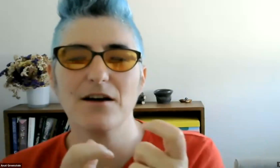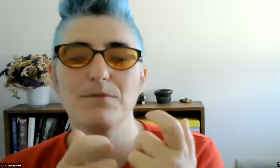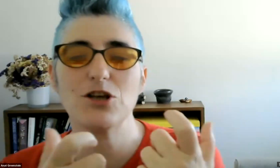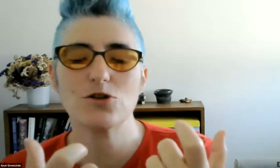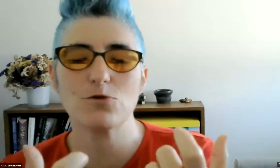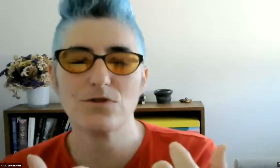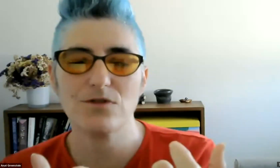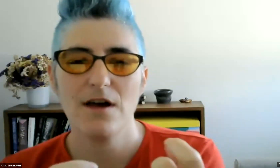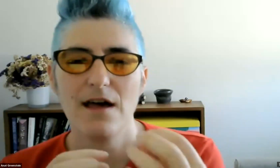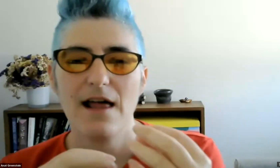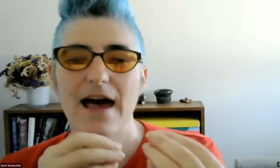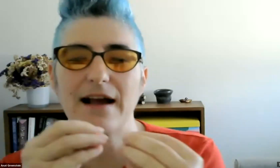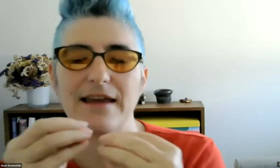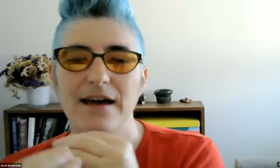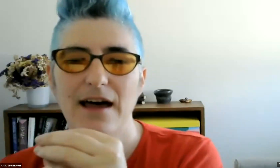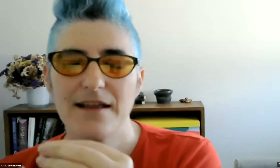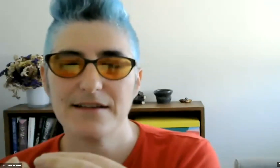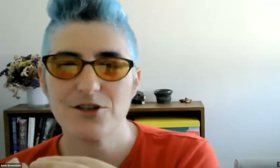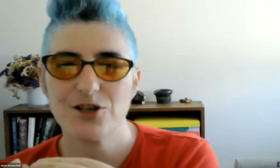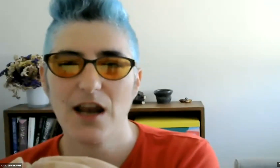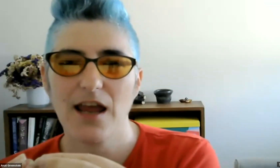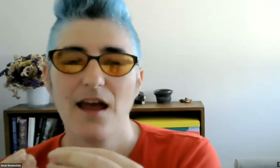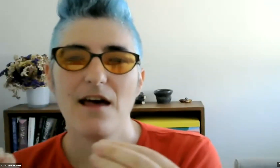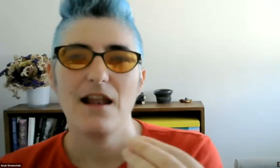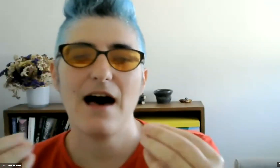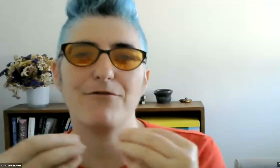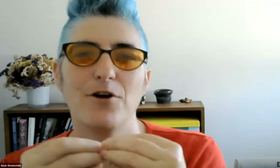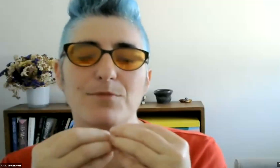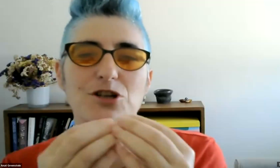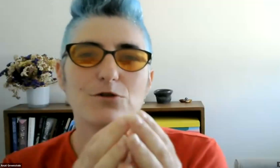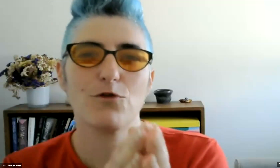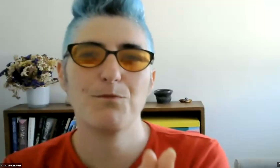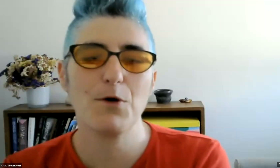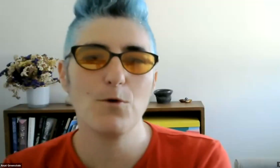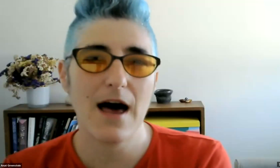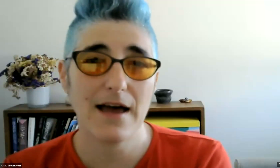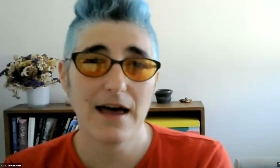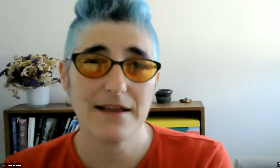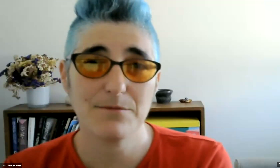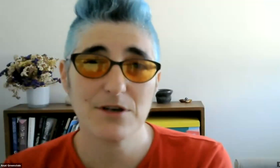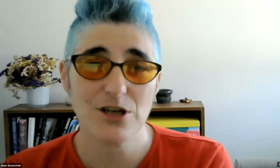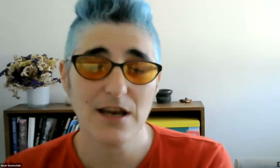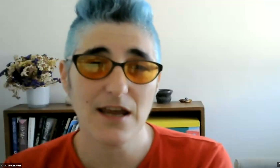הגמישות להכיר אחד את השני לעבוד בשיתוף פעולה אחד עם השני